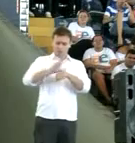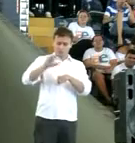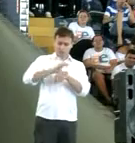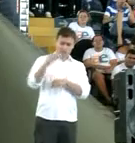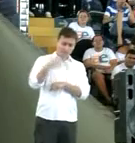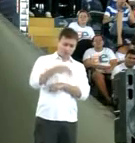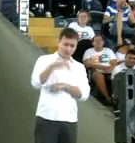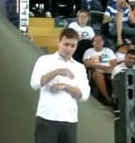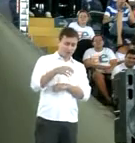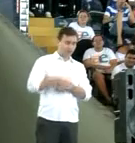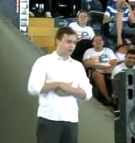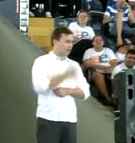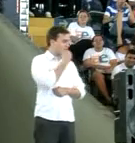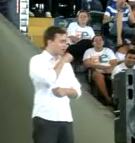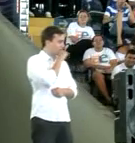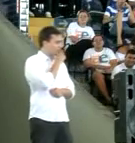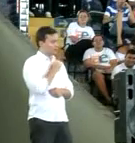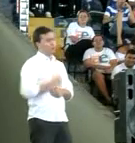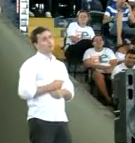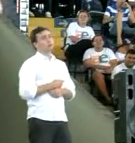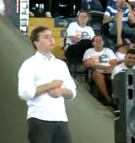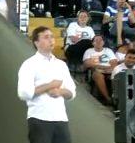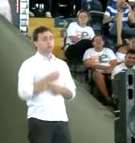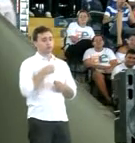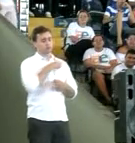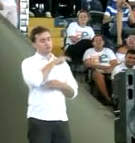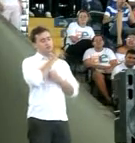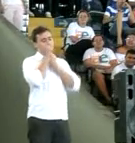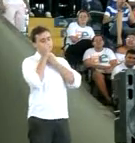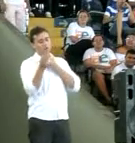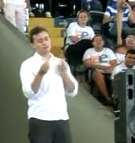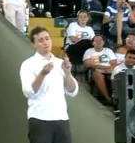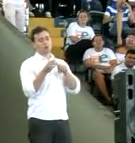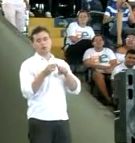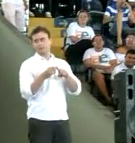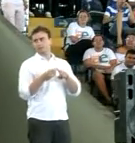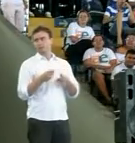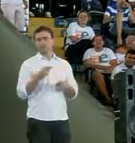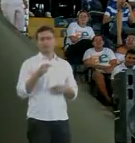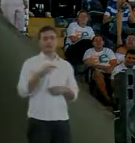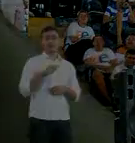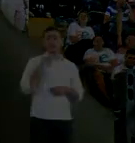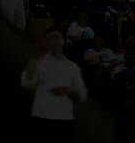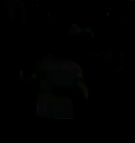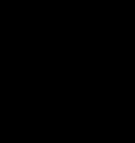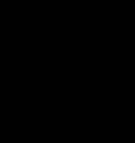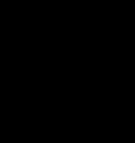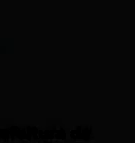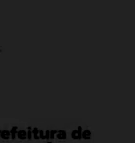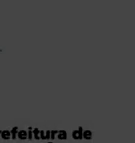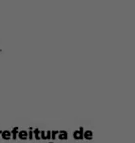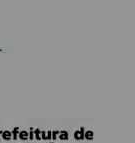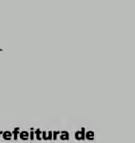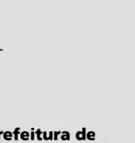cama, volta a deitar, e a última frase que ela diz antes de voltar a dormir é: esse aí vai morrer de fome.